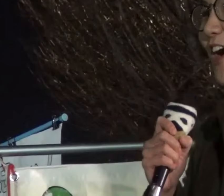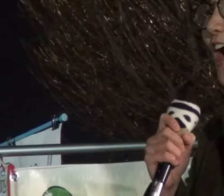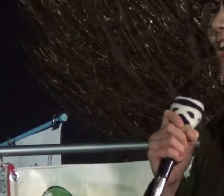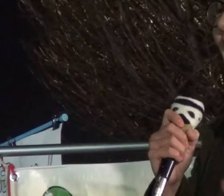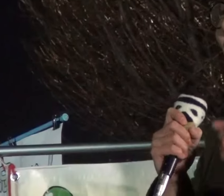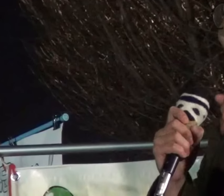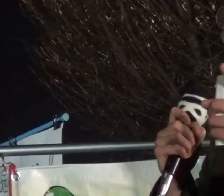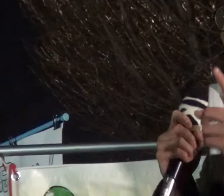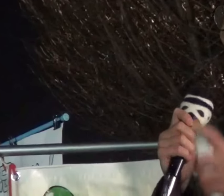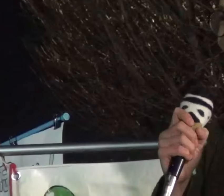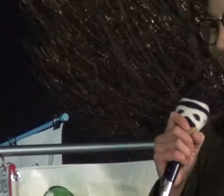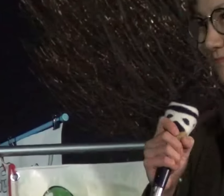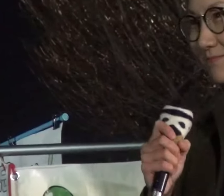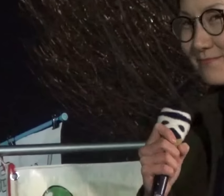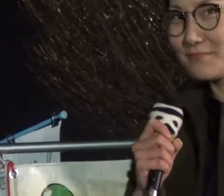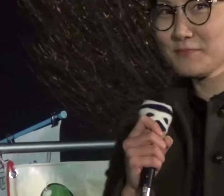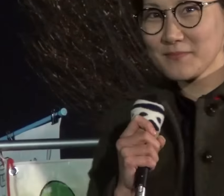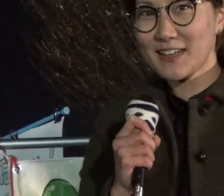再稼働反対、